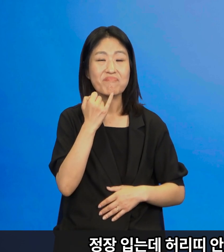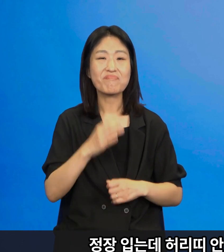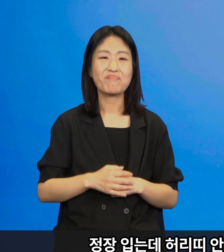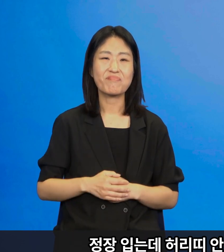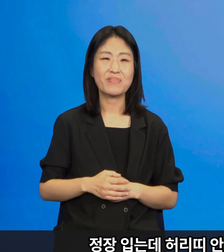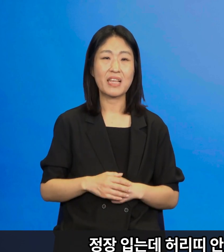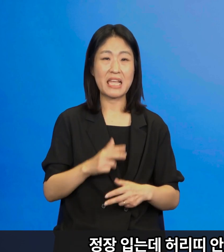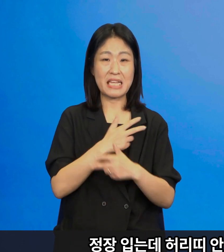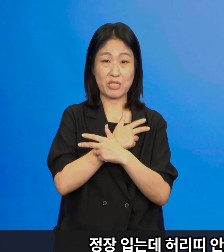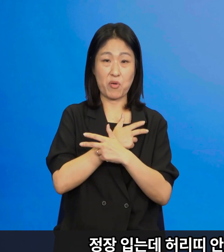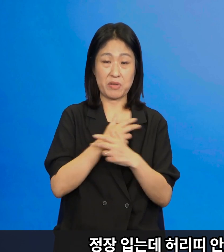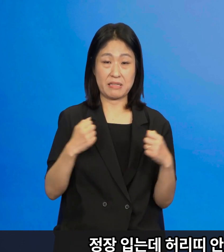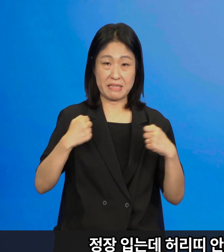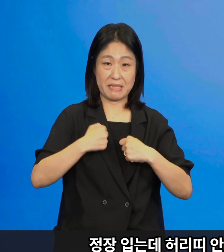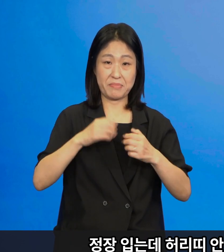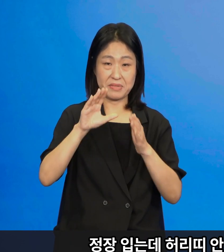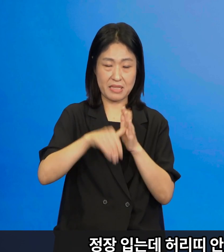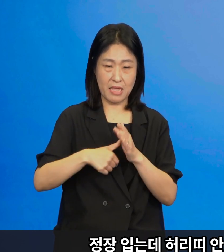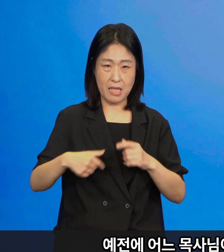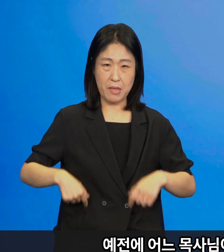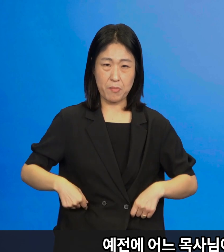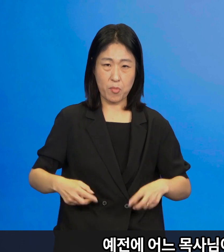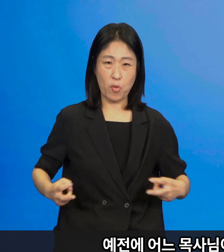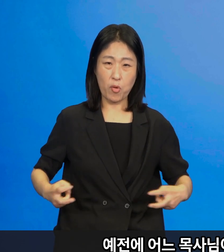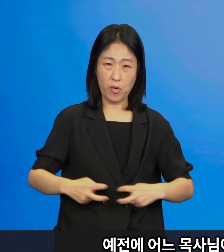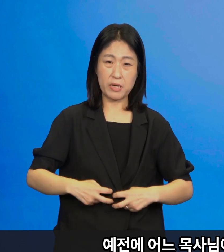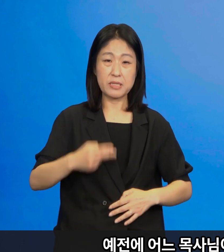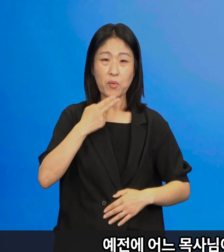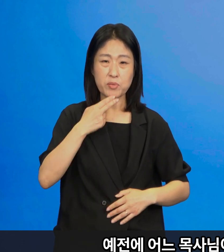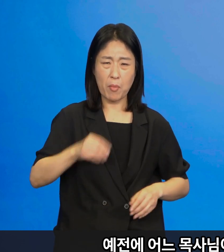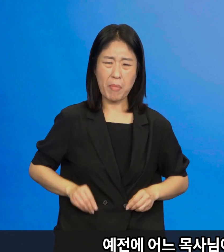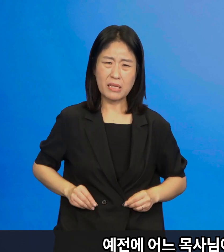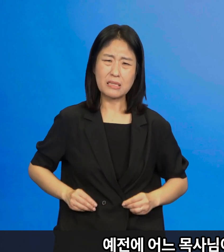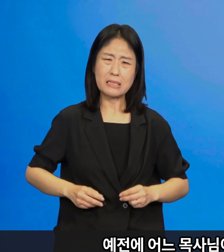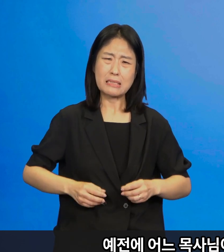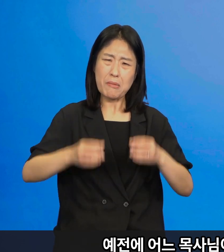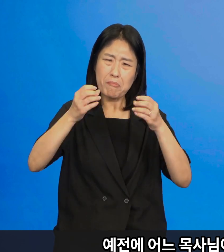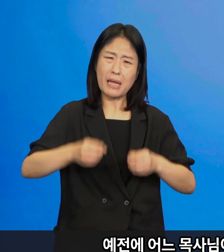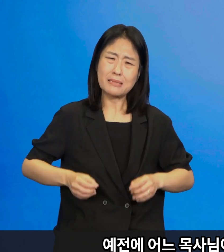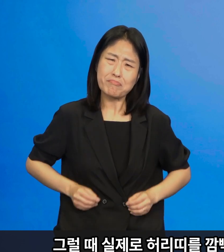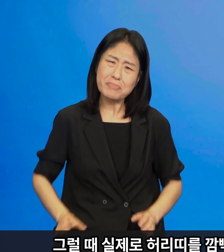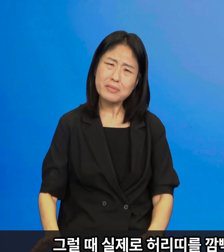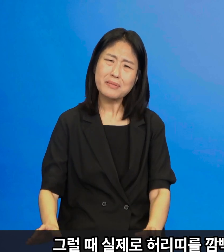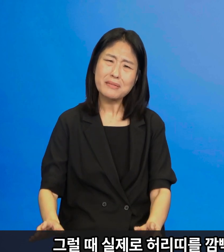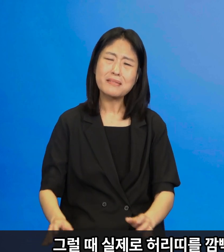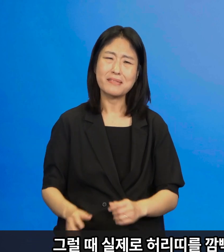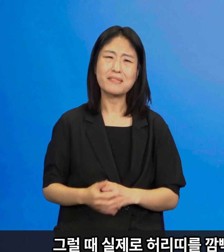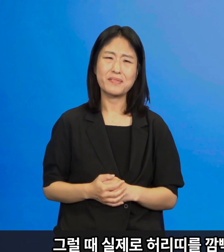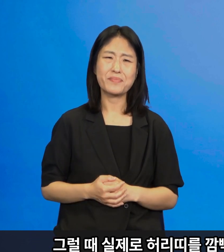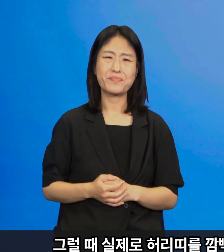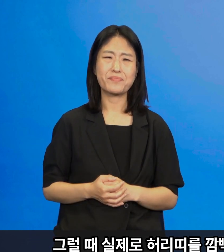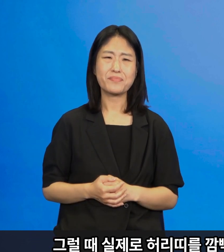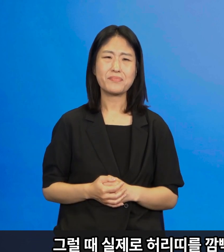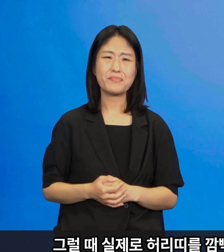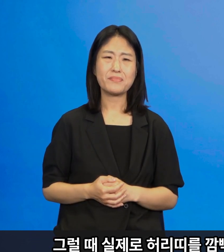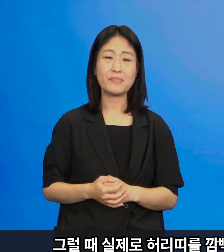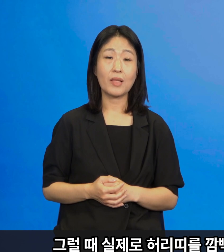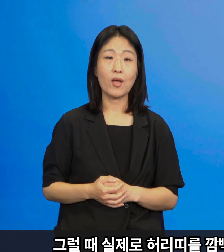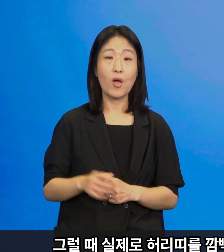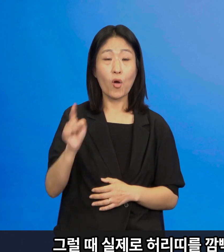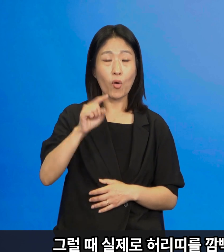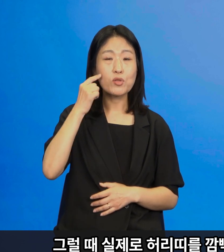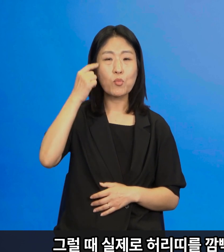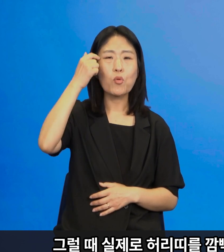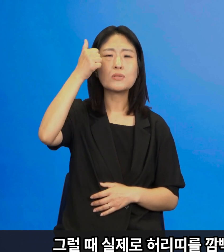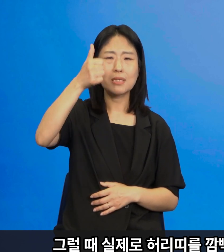하면 흘러내리기 쉽습니다. 예전에 어느 목사님이 예전에 더 통 크게 입고 그럴 때 실제로